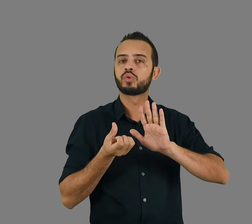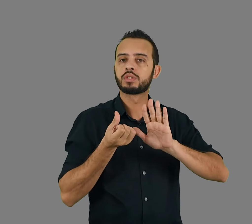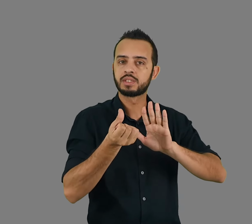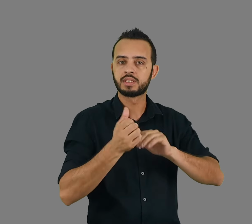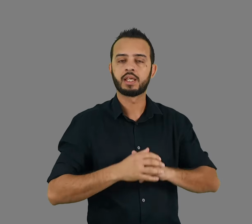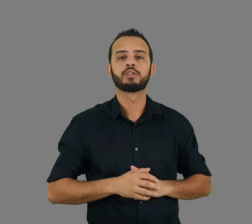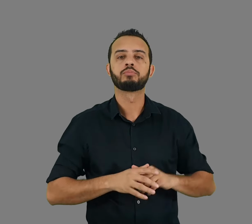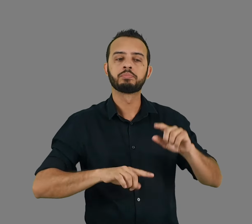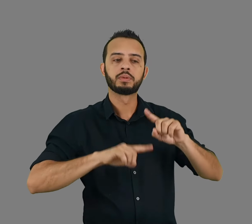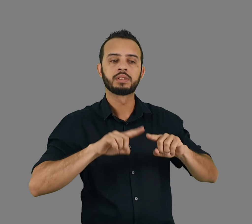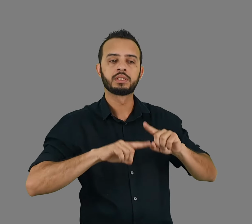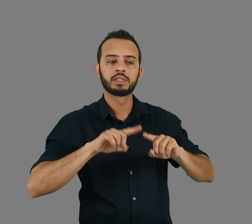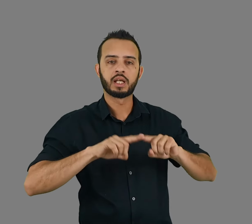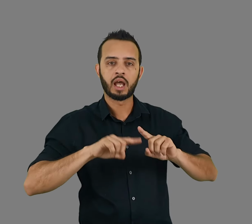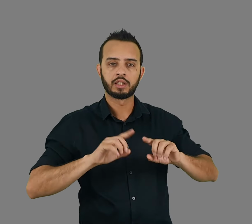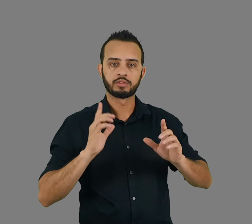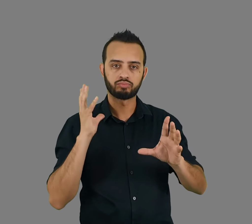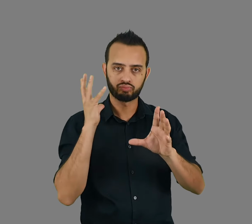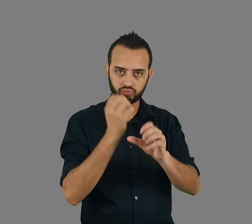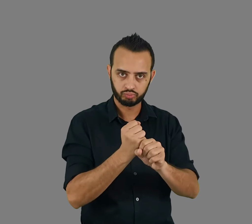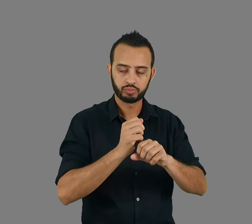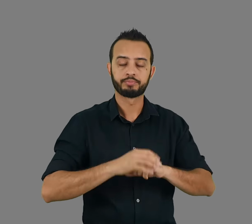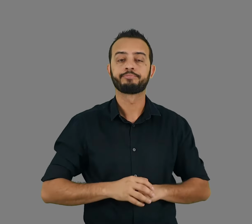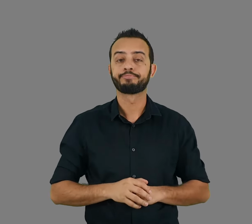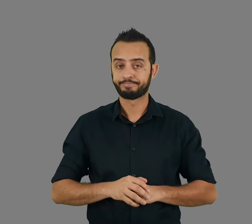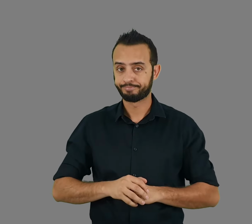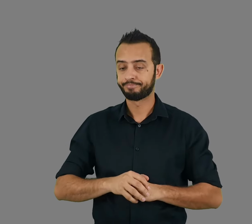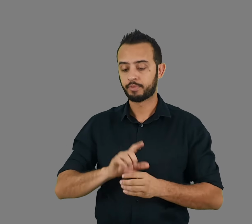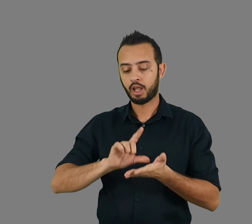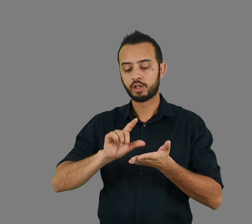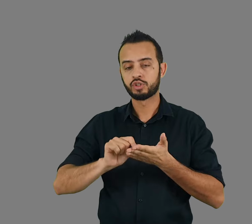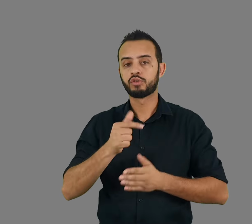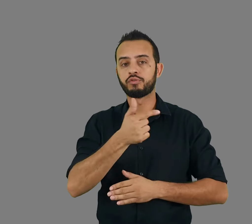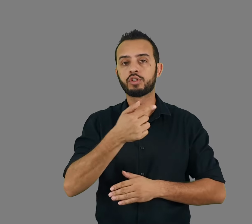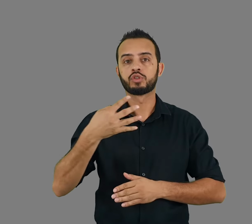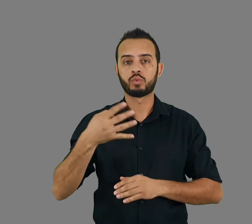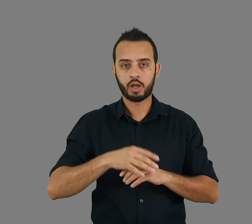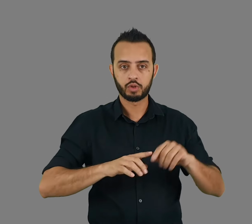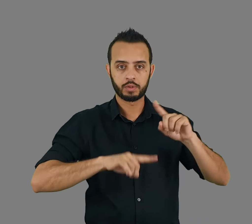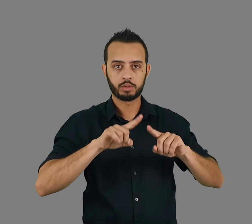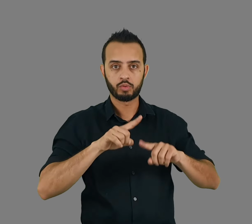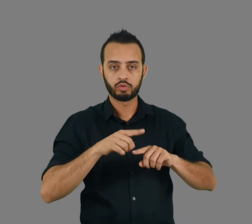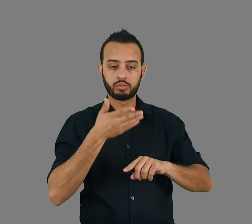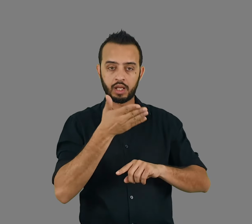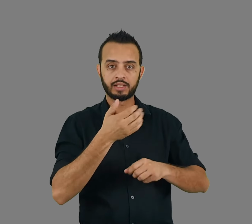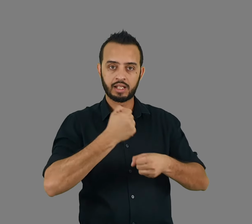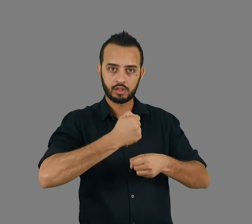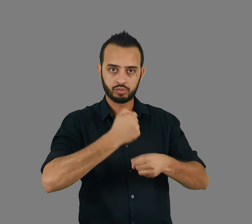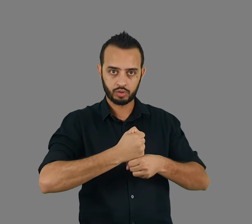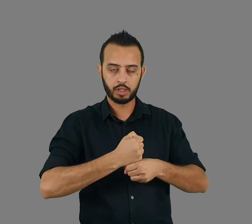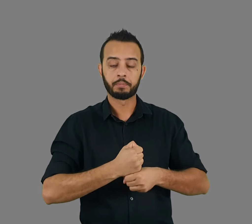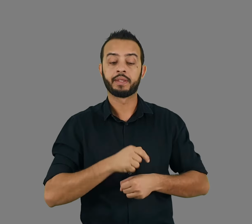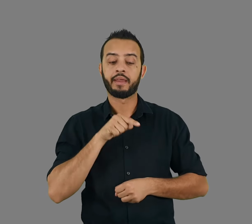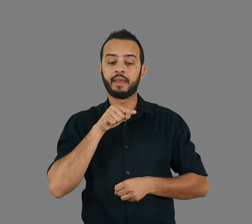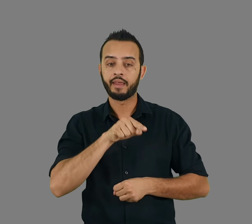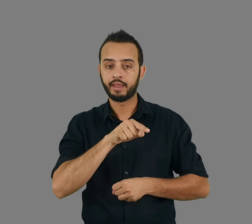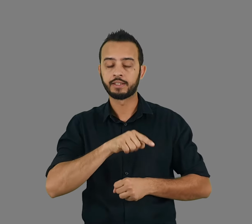Patrimônio. Artigo 24. Do patrimônio social. O patrimônio da SUCAMP será